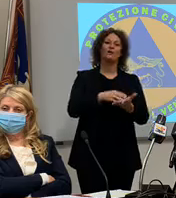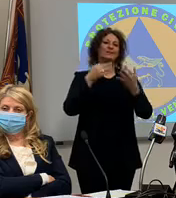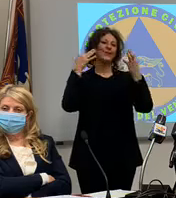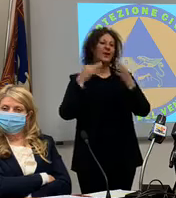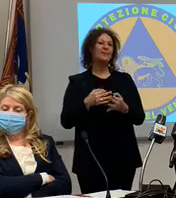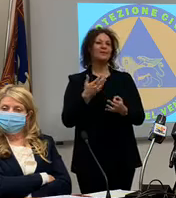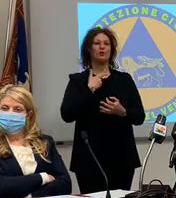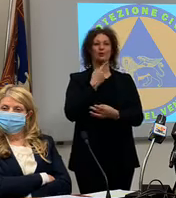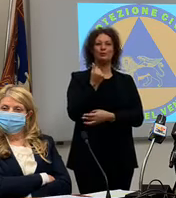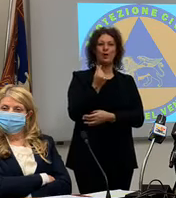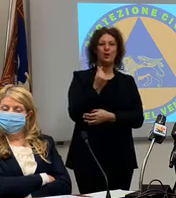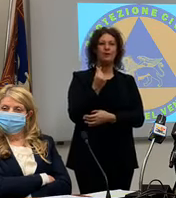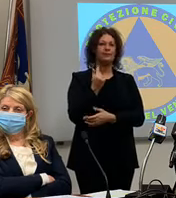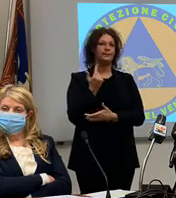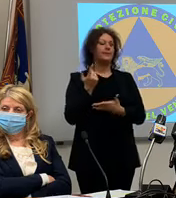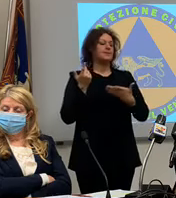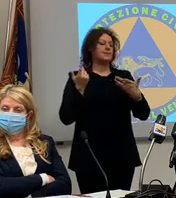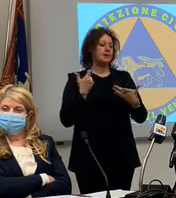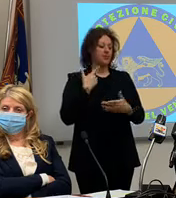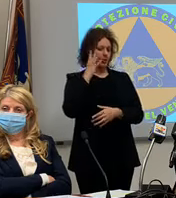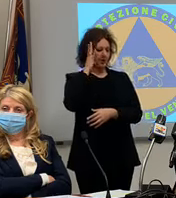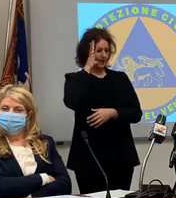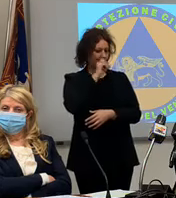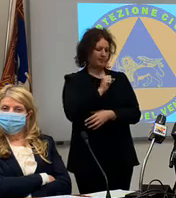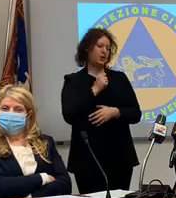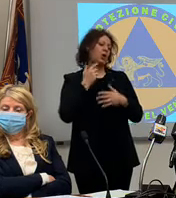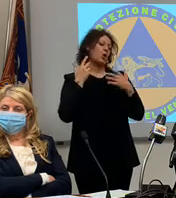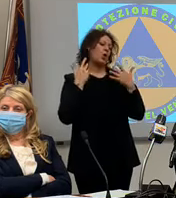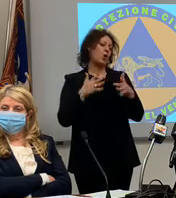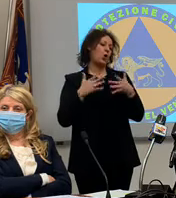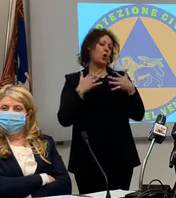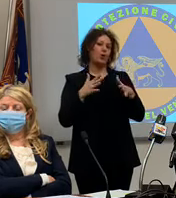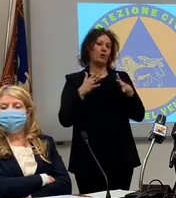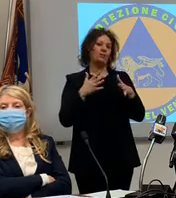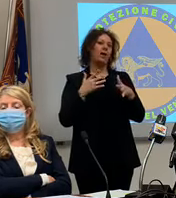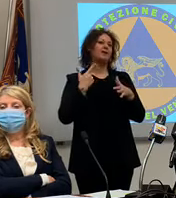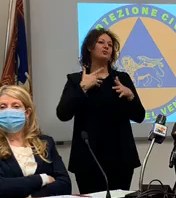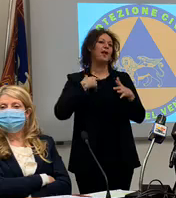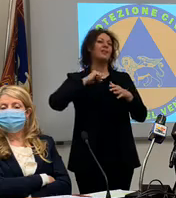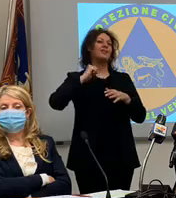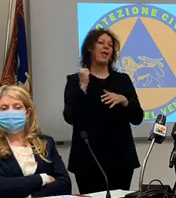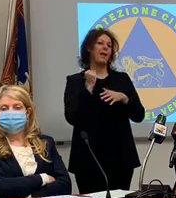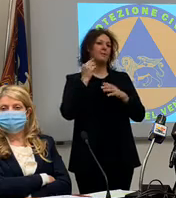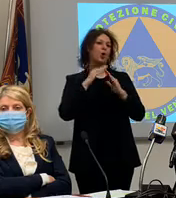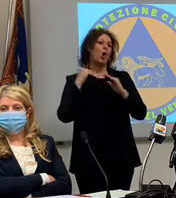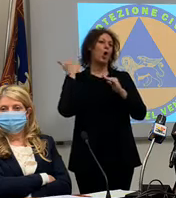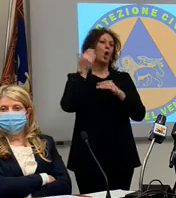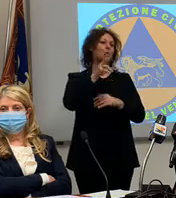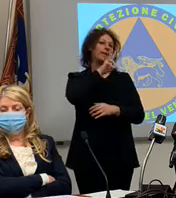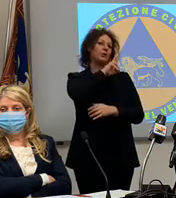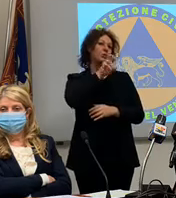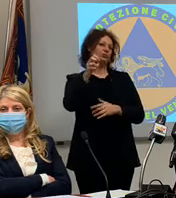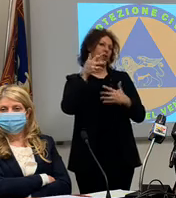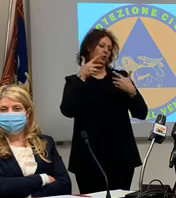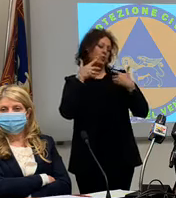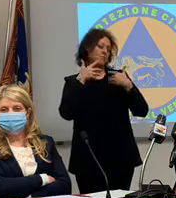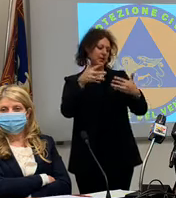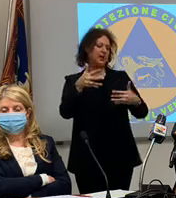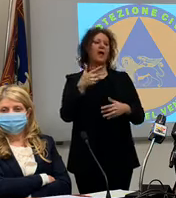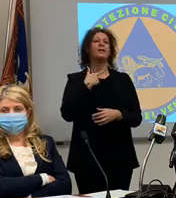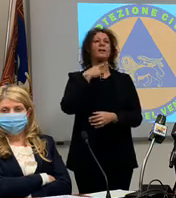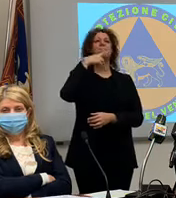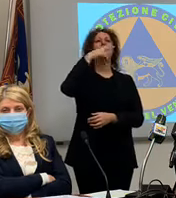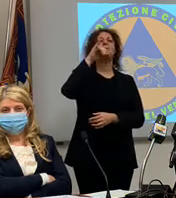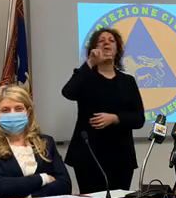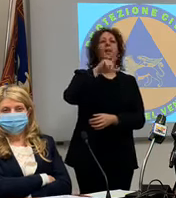allora volevo capire questo il paese si è già indebitato mi pare per una cifra intorno ai 200 miliardi abbiamo un debito PIL altissimo